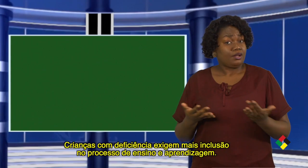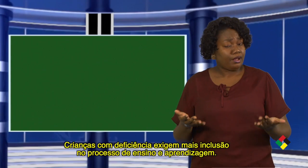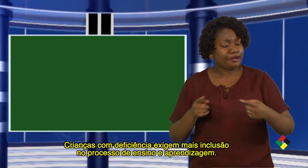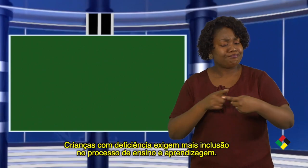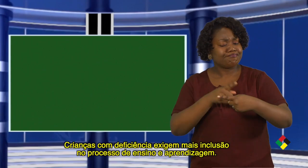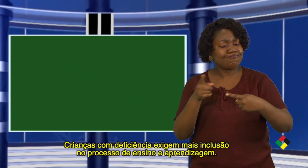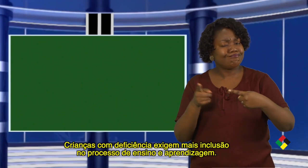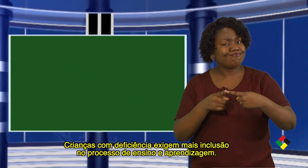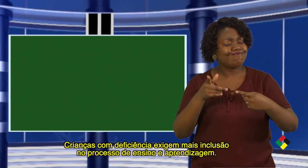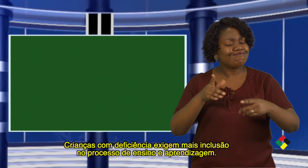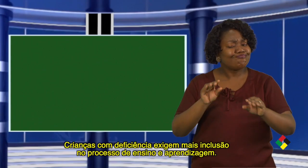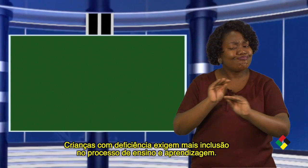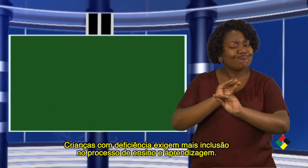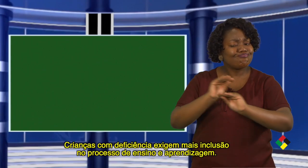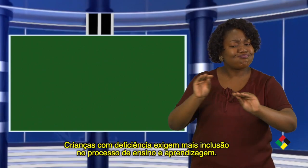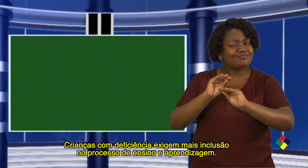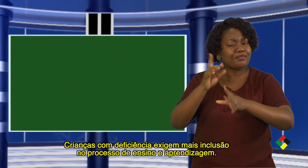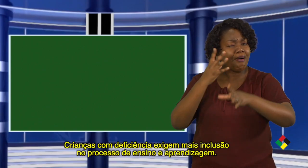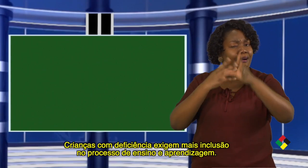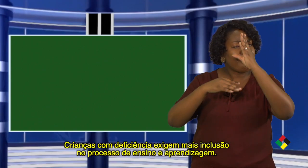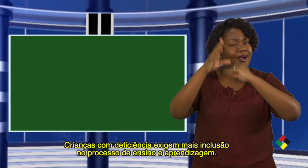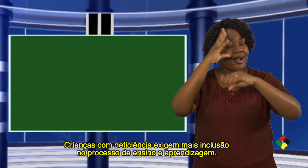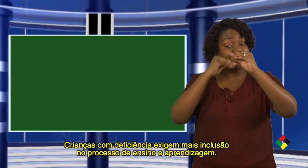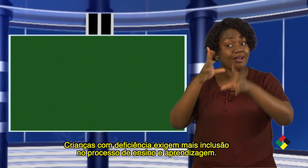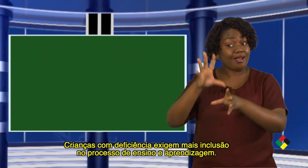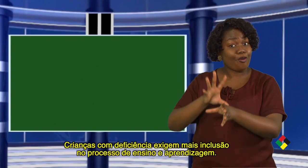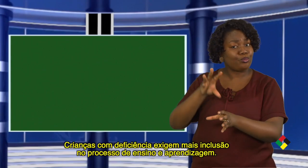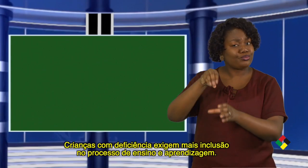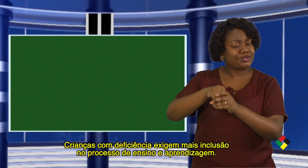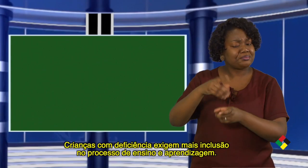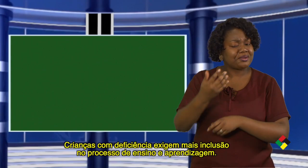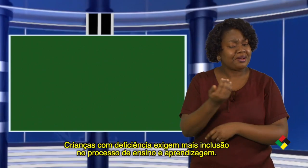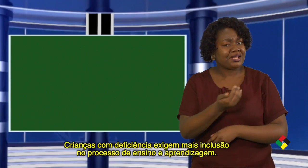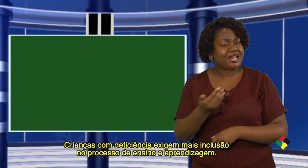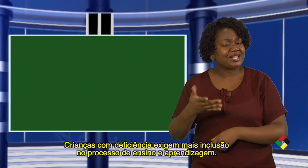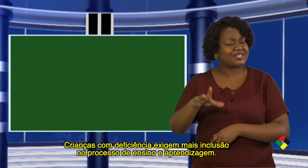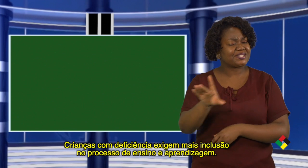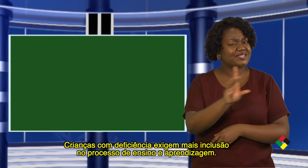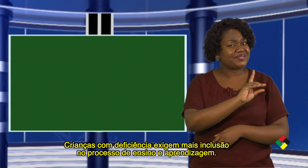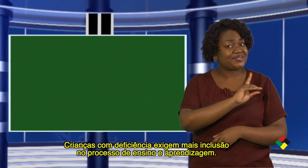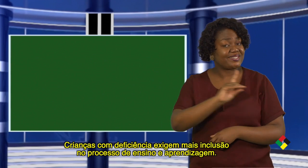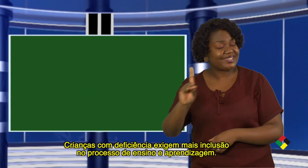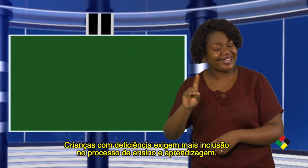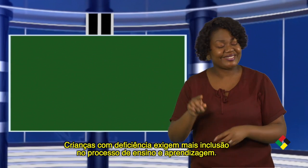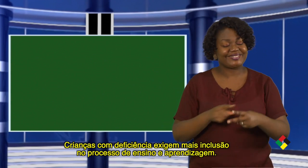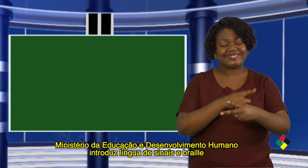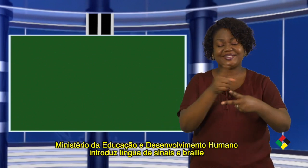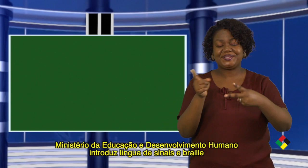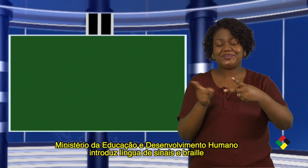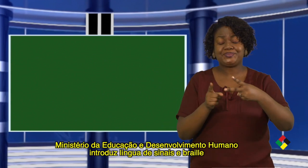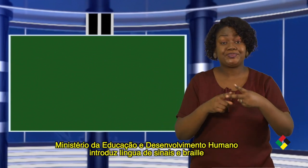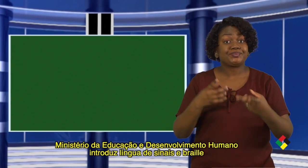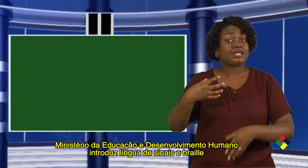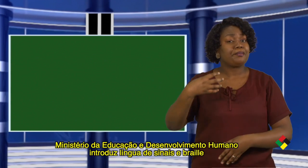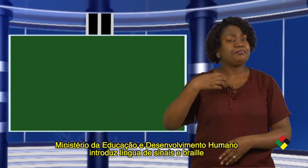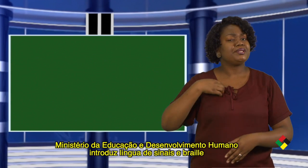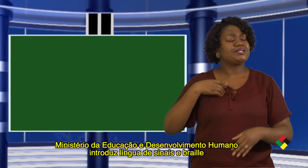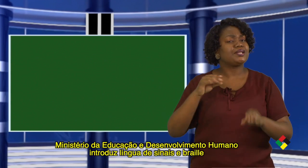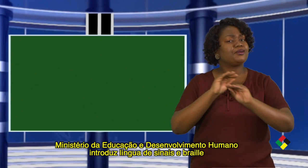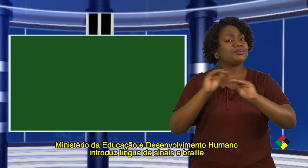Crianças com deficiência exigem mais inclusão no processo de ensino e aprendizagem. Ministério da Educação e